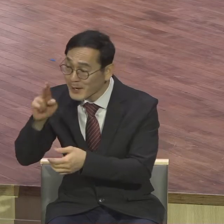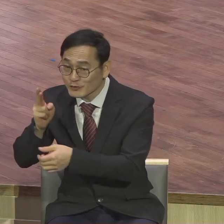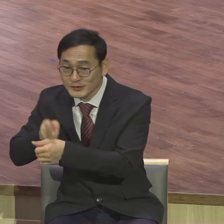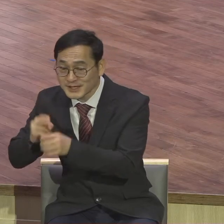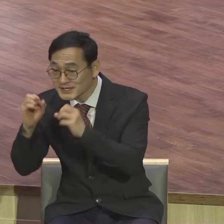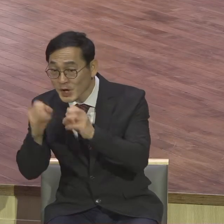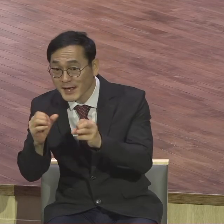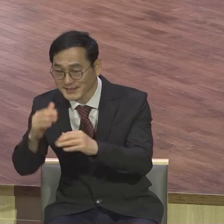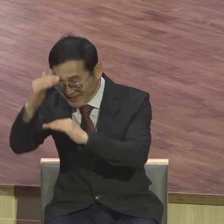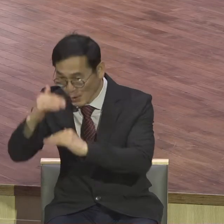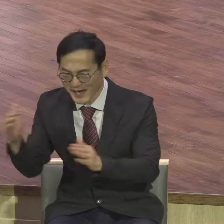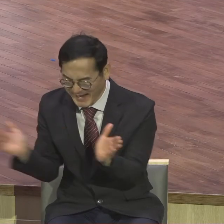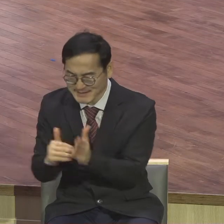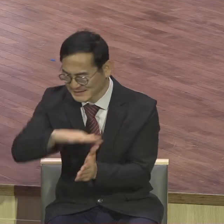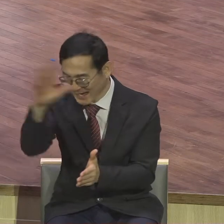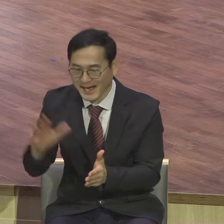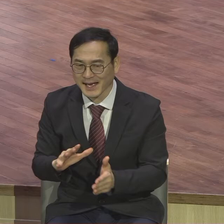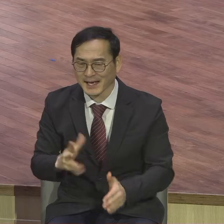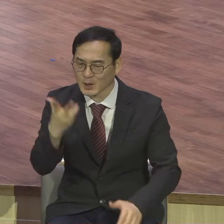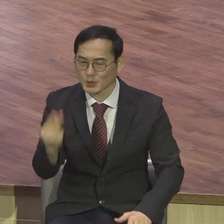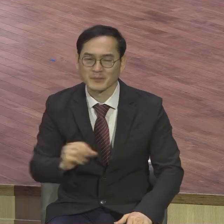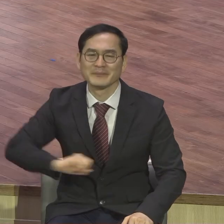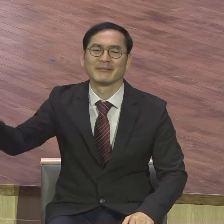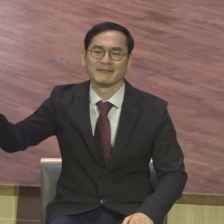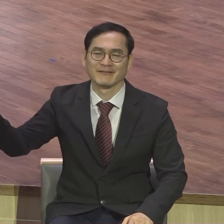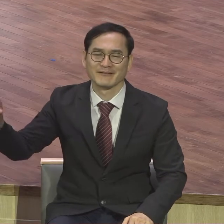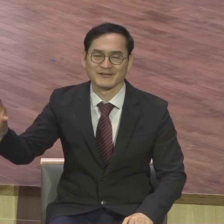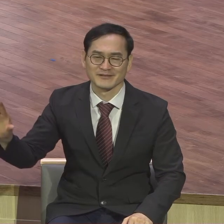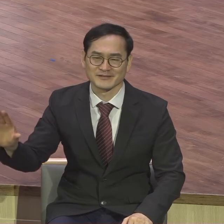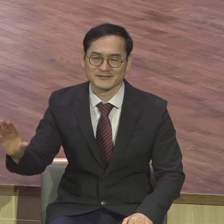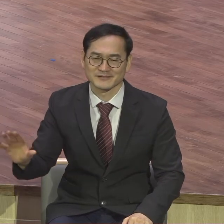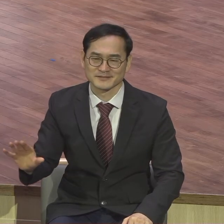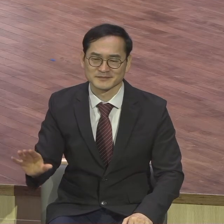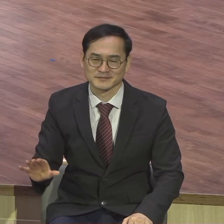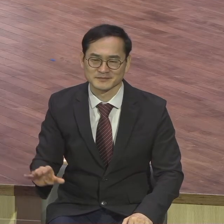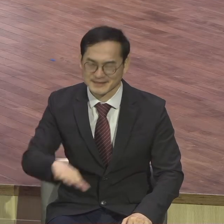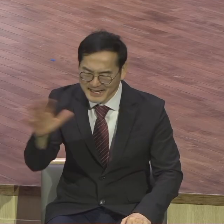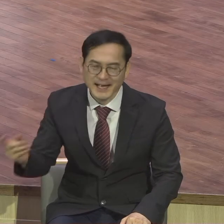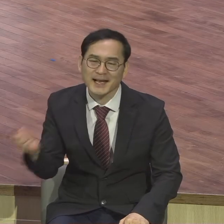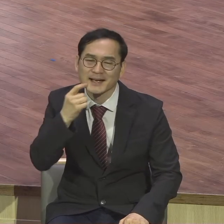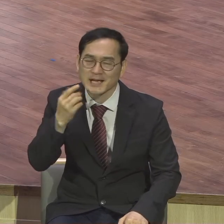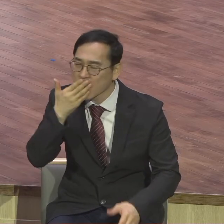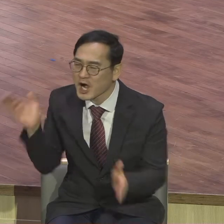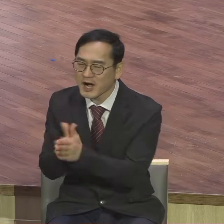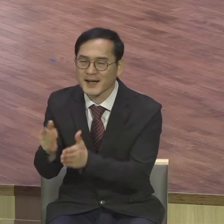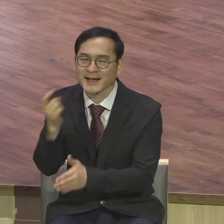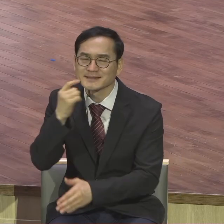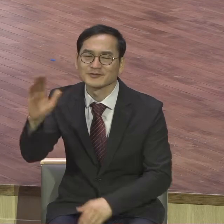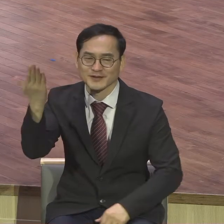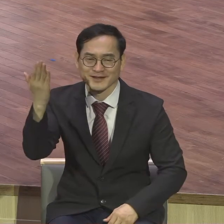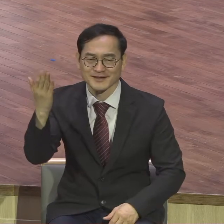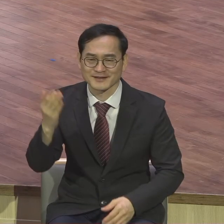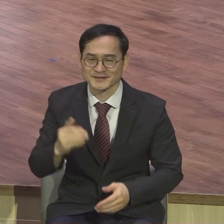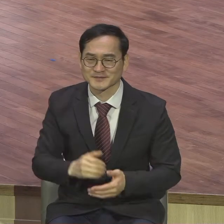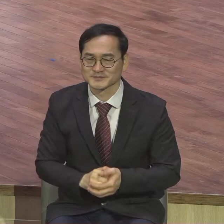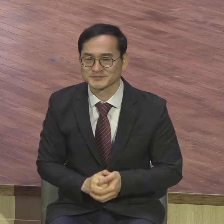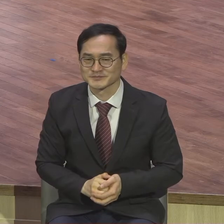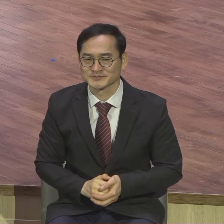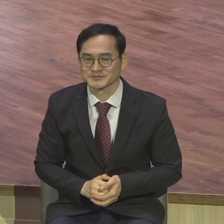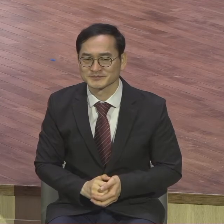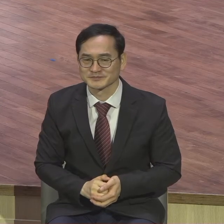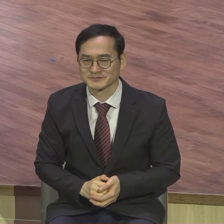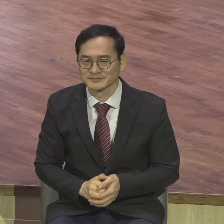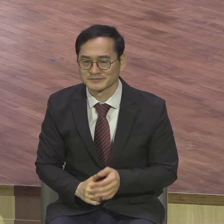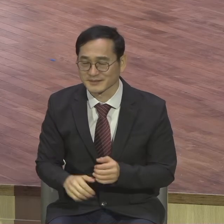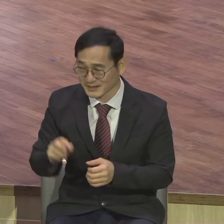전한 메시지 이것도 다 가짜다 이래 되잖아요. 다 가짜로 가짜니까 그